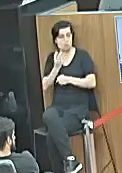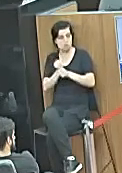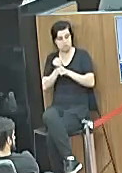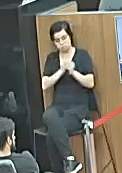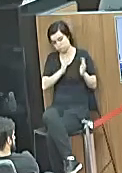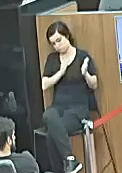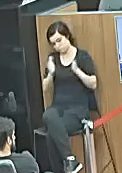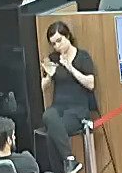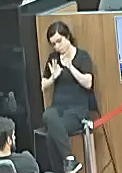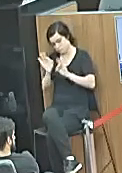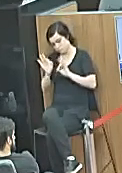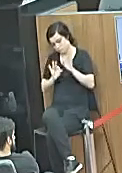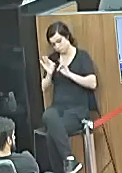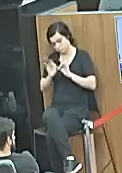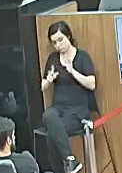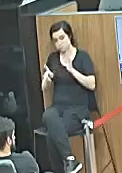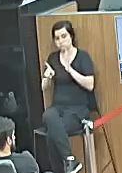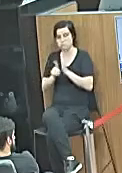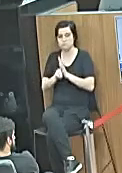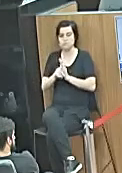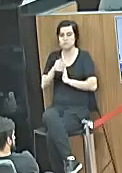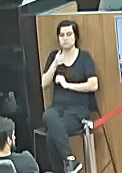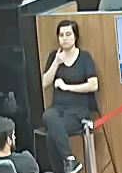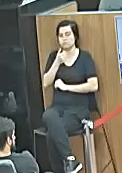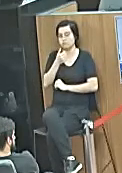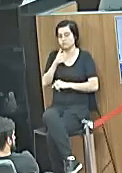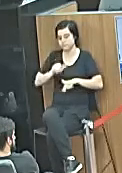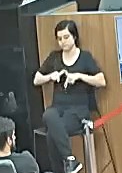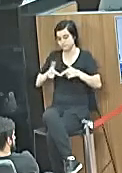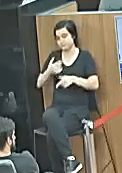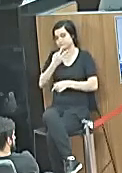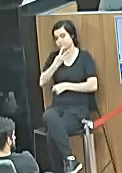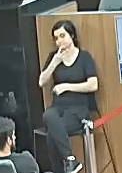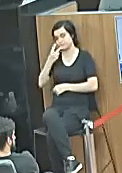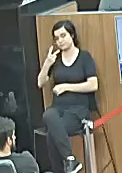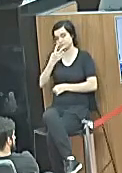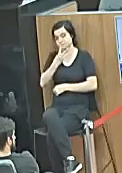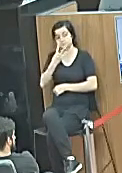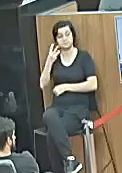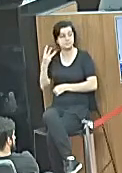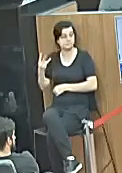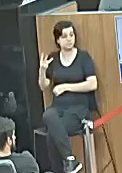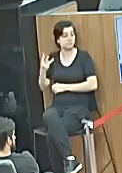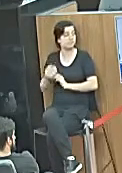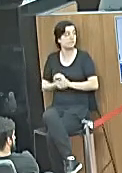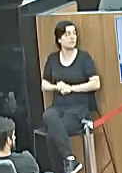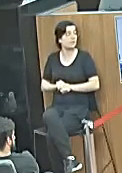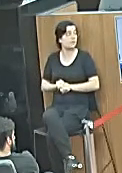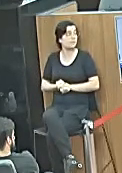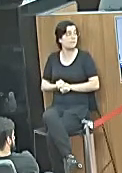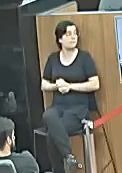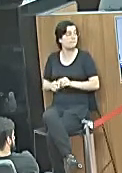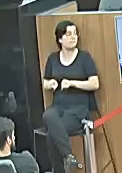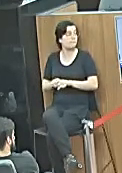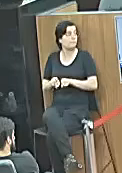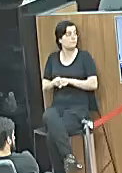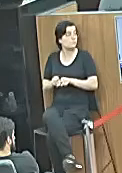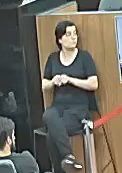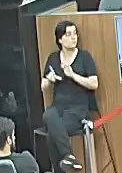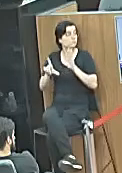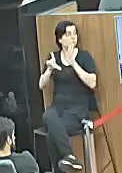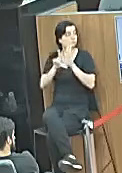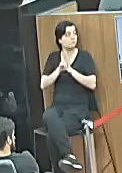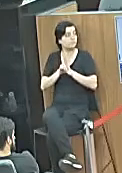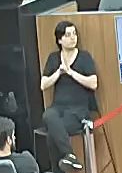planejados da ação 4342 regularização fundiária de imóveis rurais do